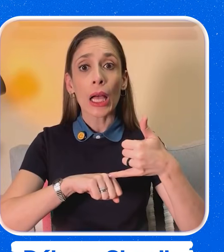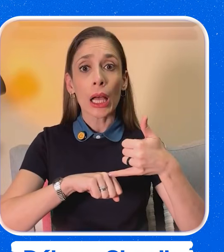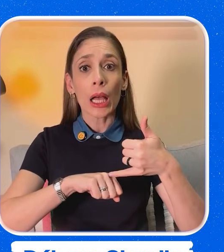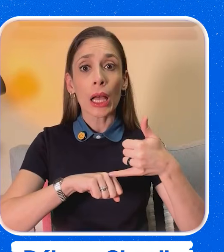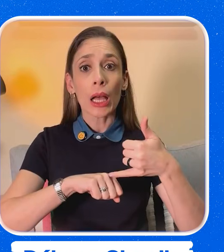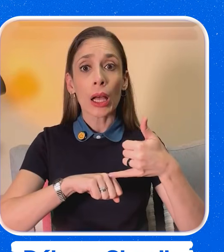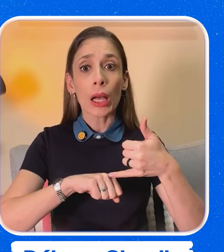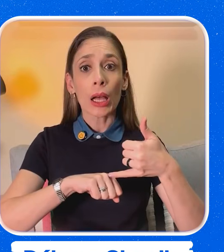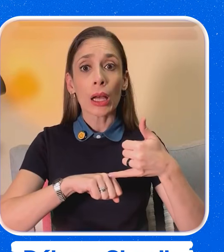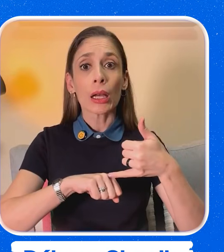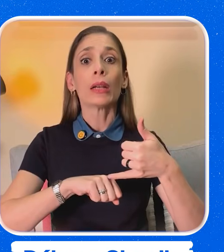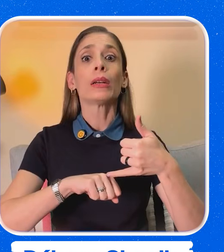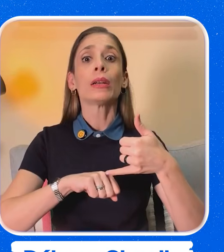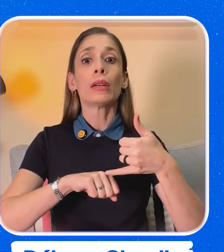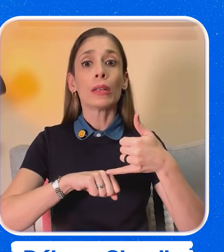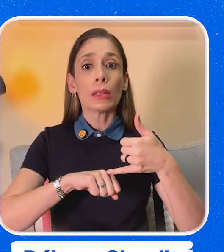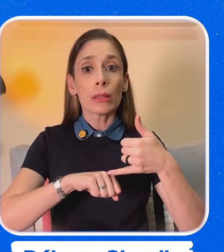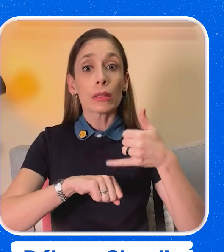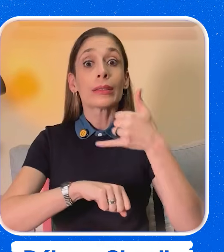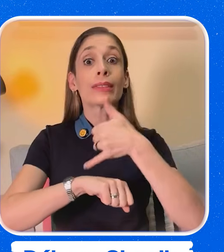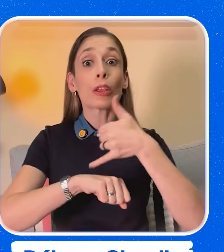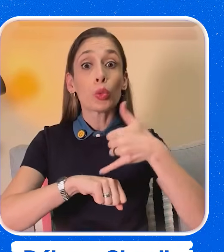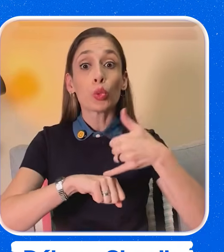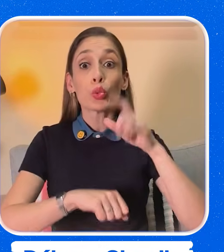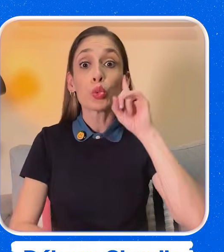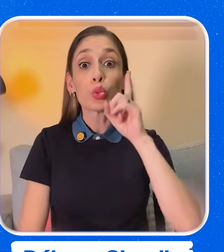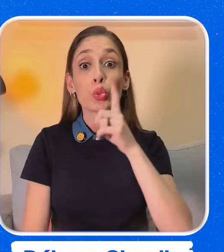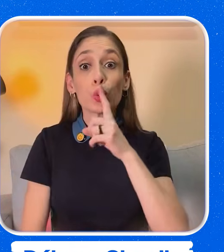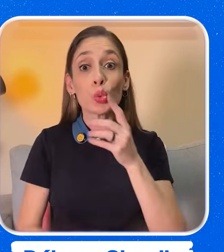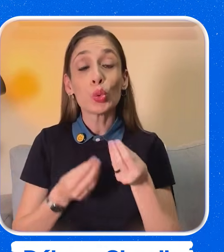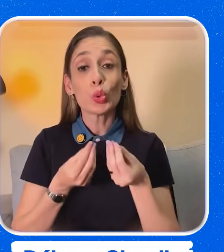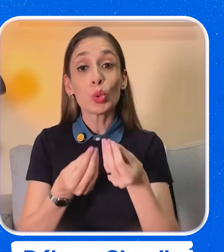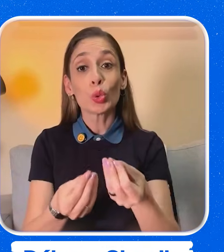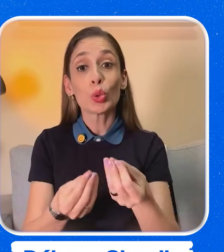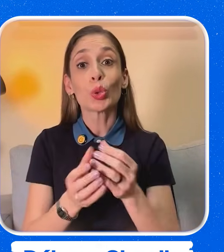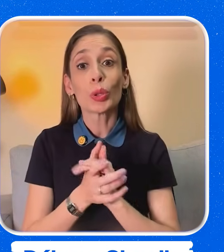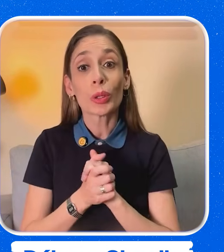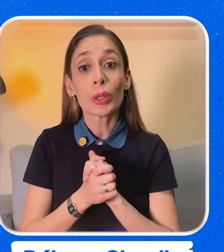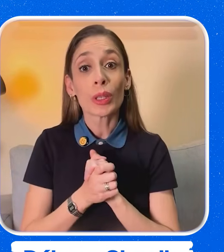um tatuador, né, surdo, que me deu.